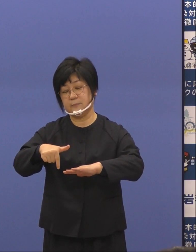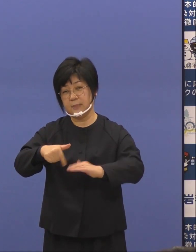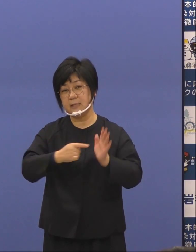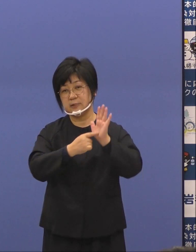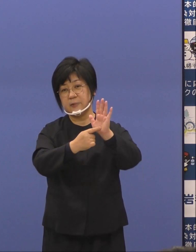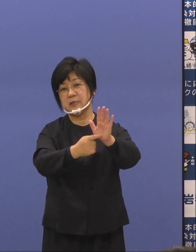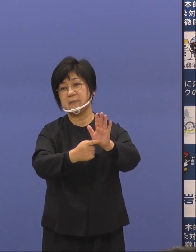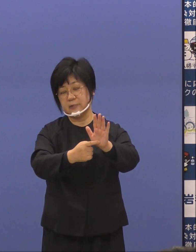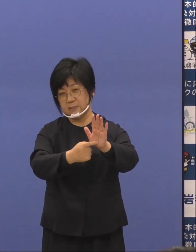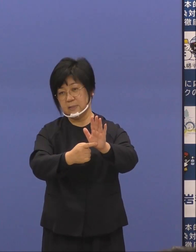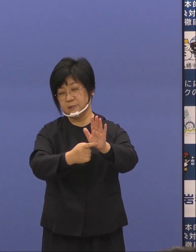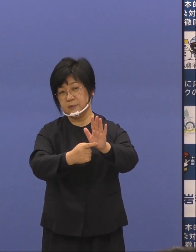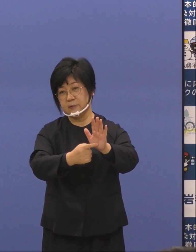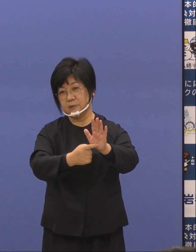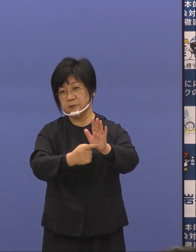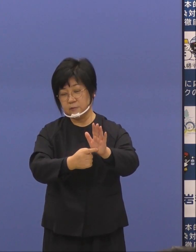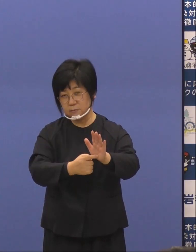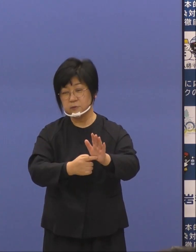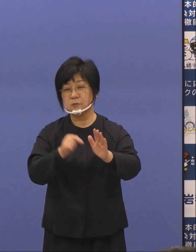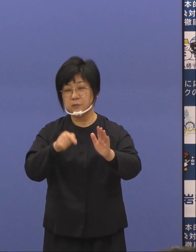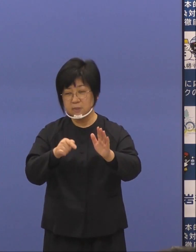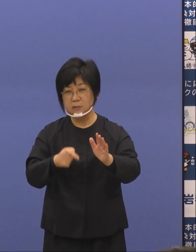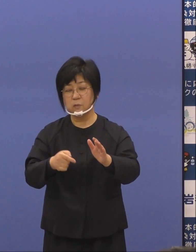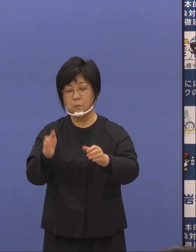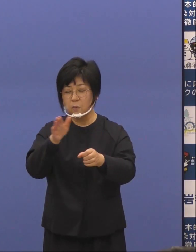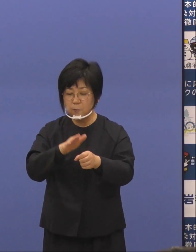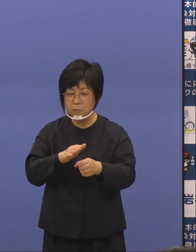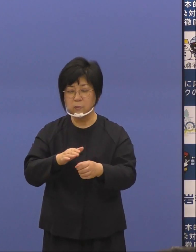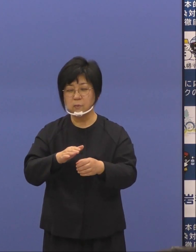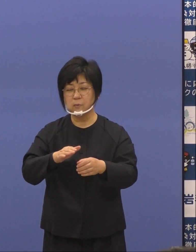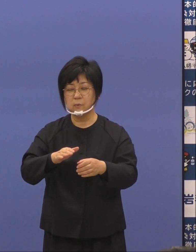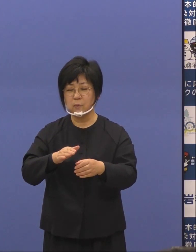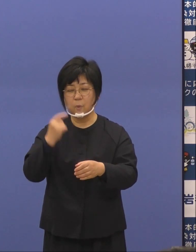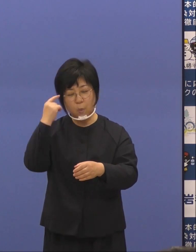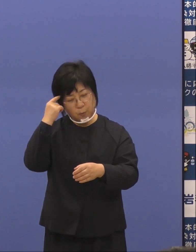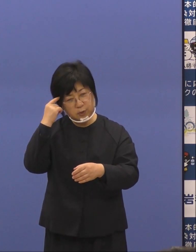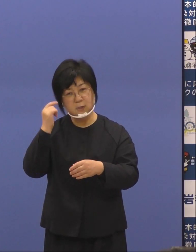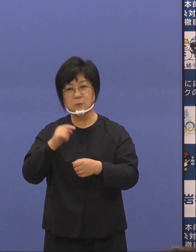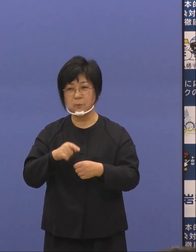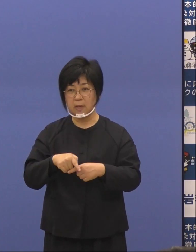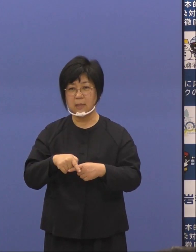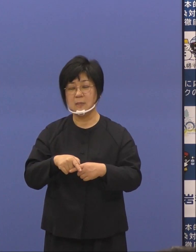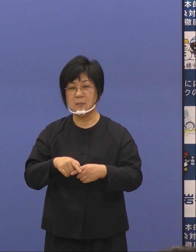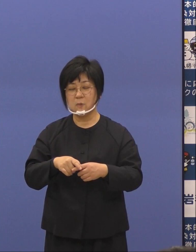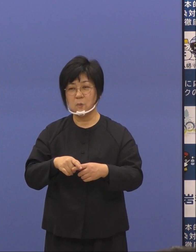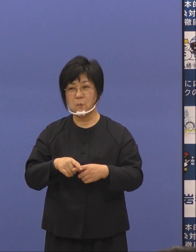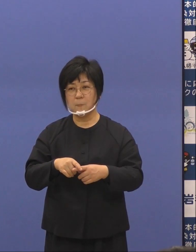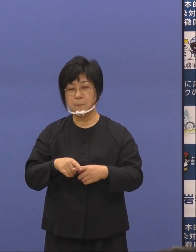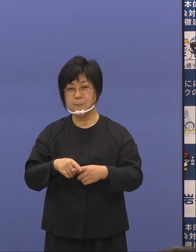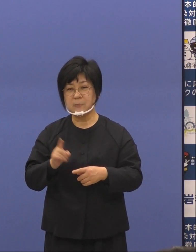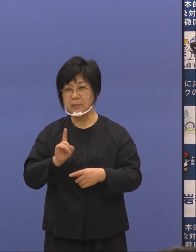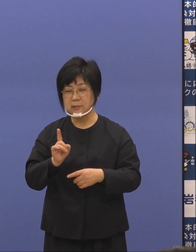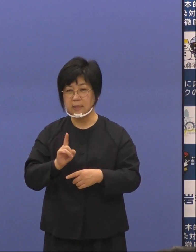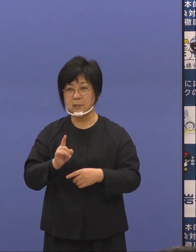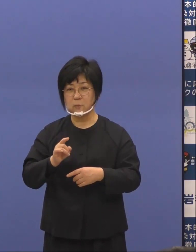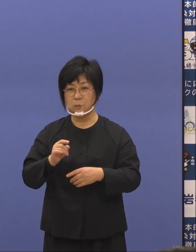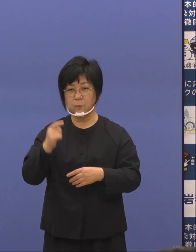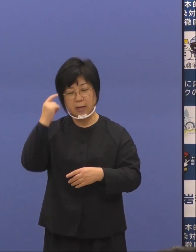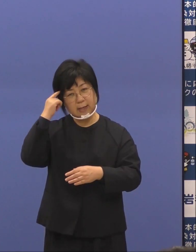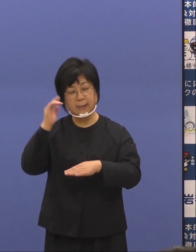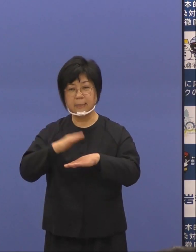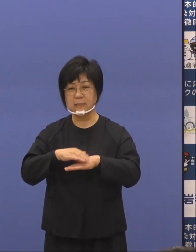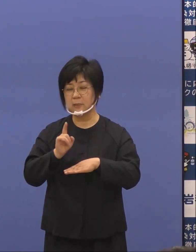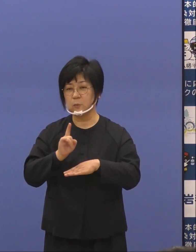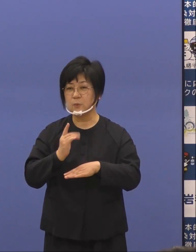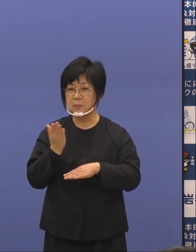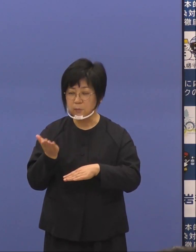からあとパブリックコメントや地域説明会も始まりますが、その件について何か県民に呼びかけたいことがあればお願いします。